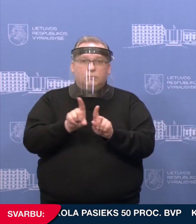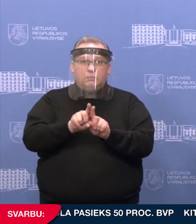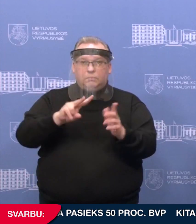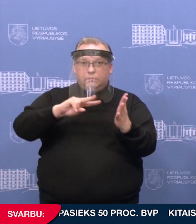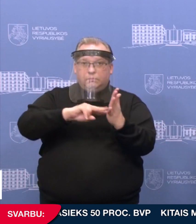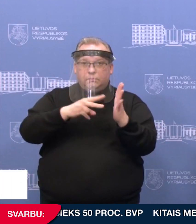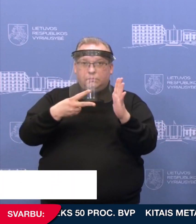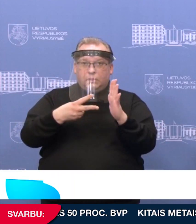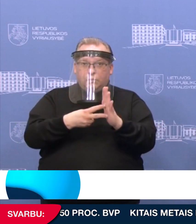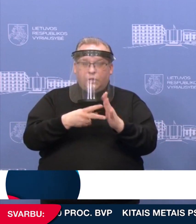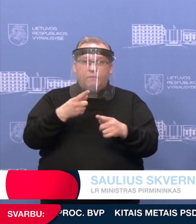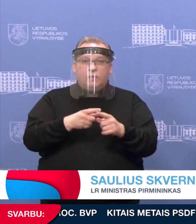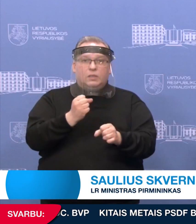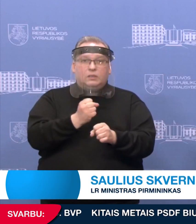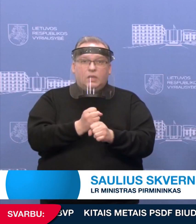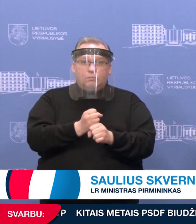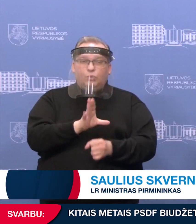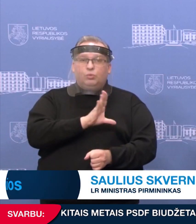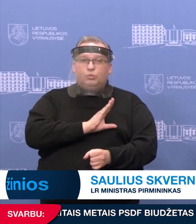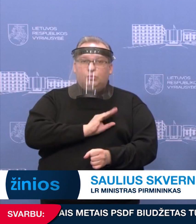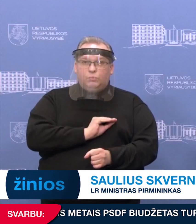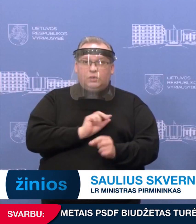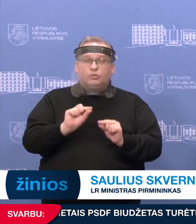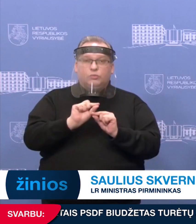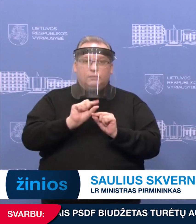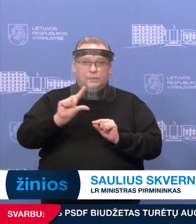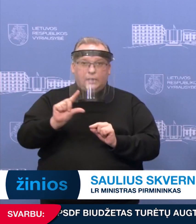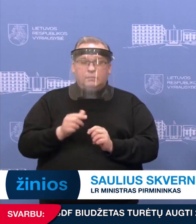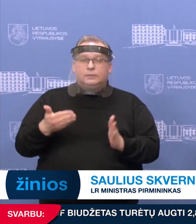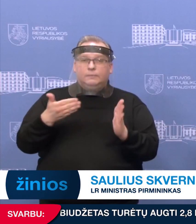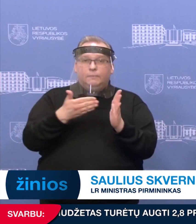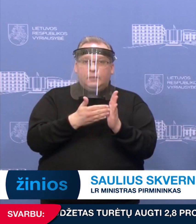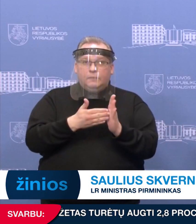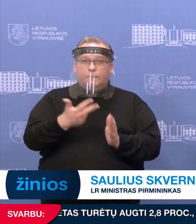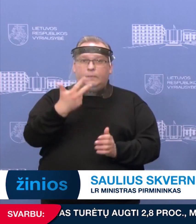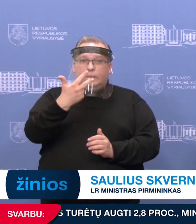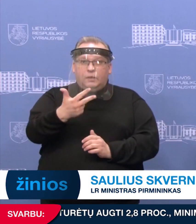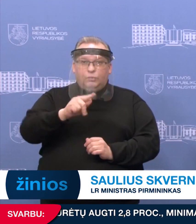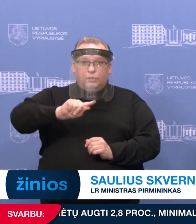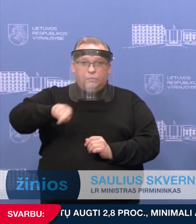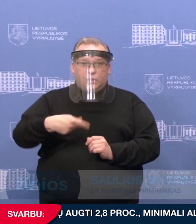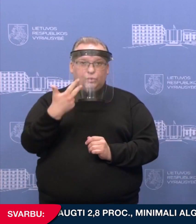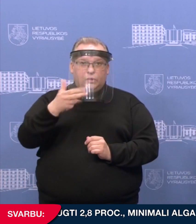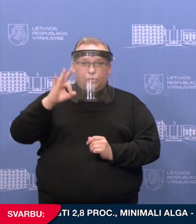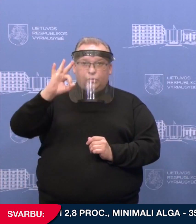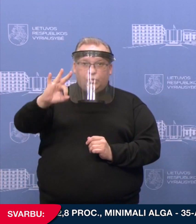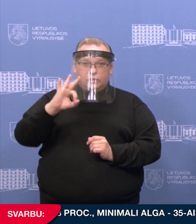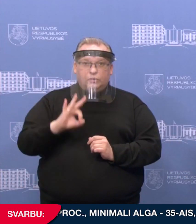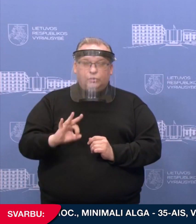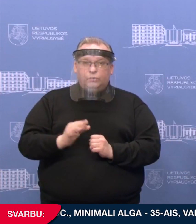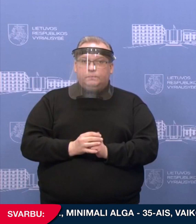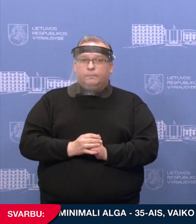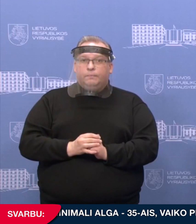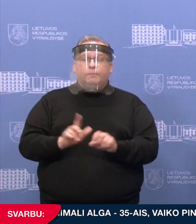namatomas ir vidutinio darbo užmokėsčio augimas iki 3,3 procentų